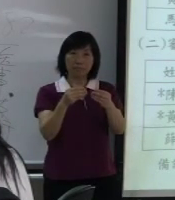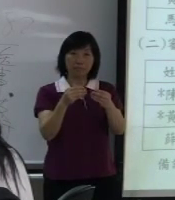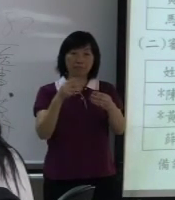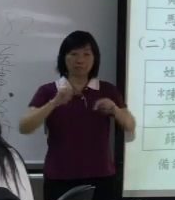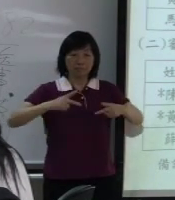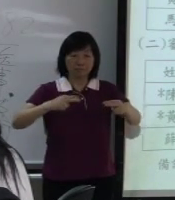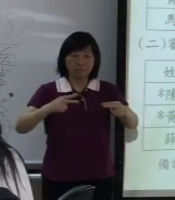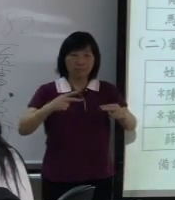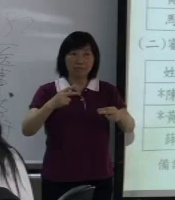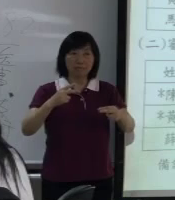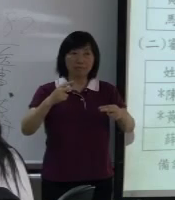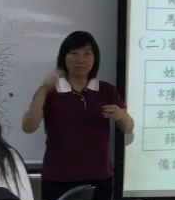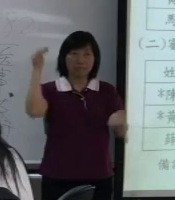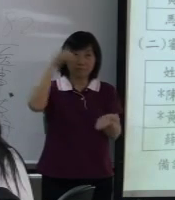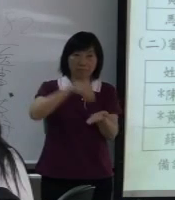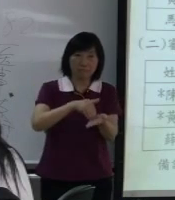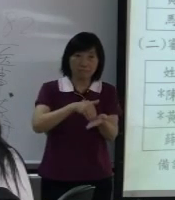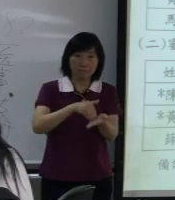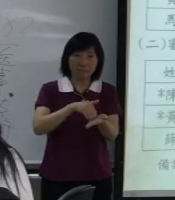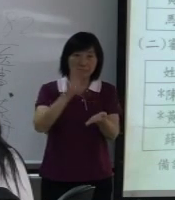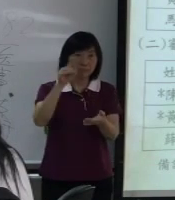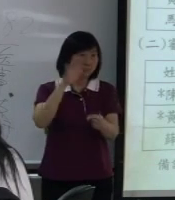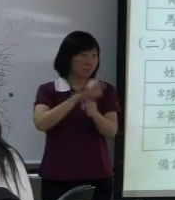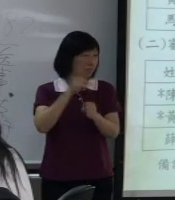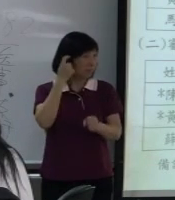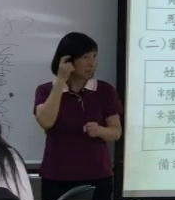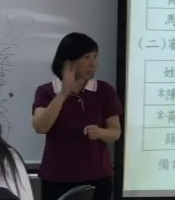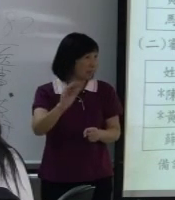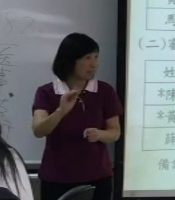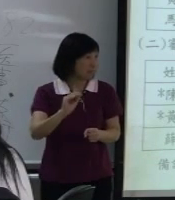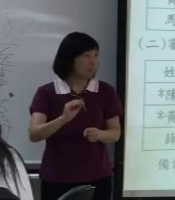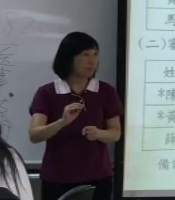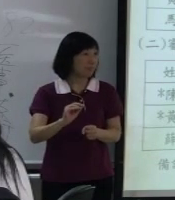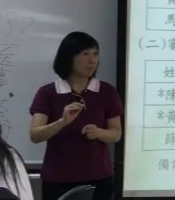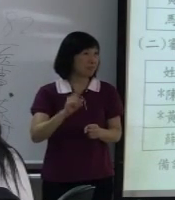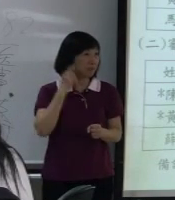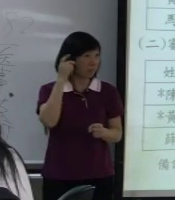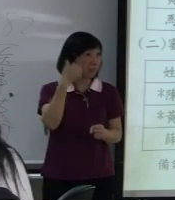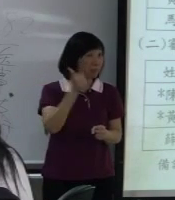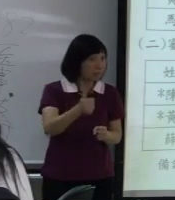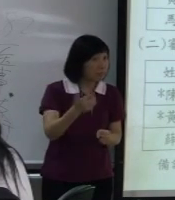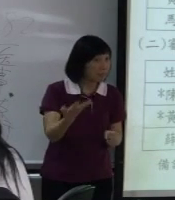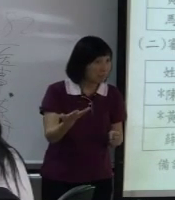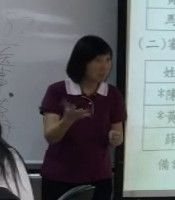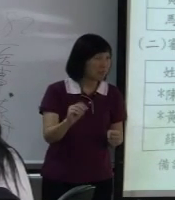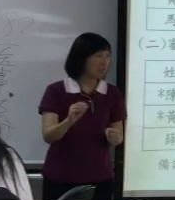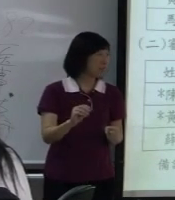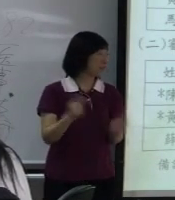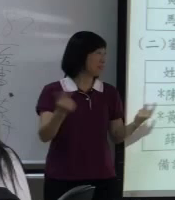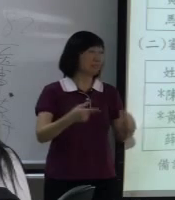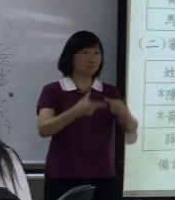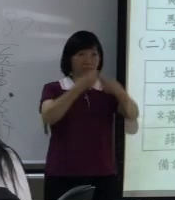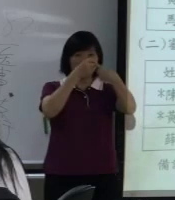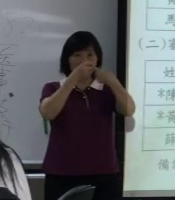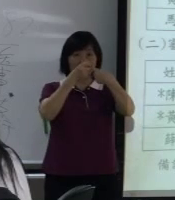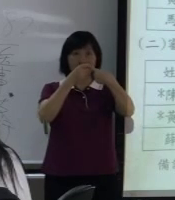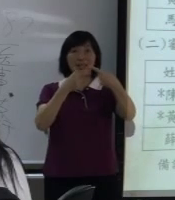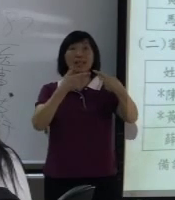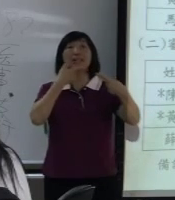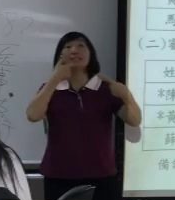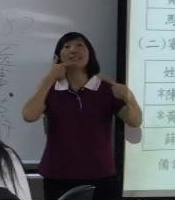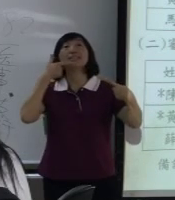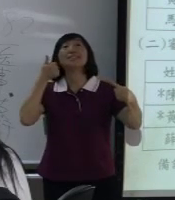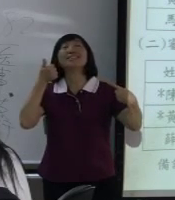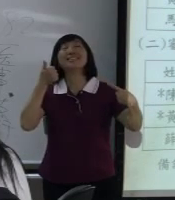的结果，他们满意不满意，通过不通过。其中第一位就